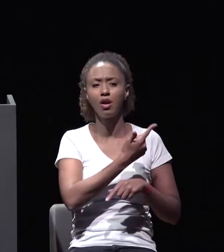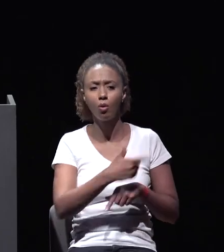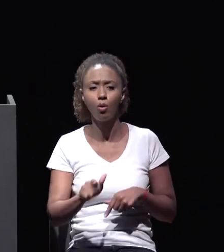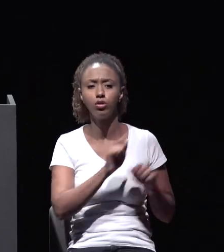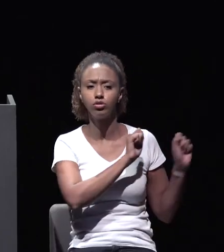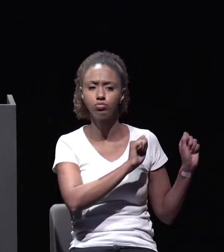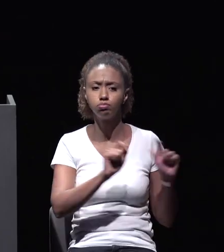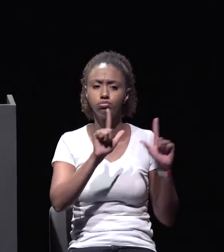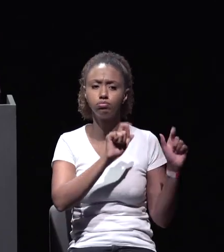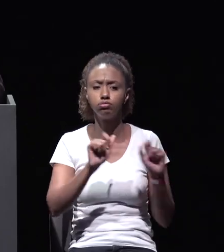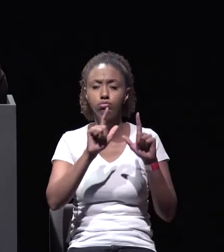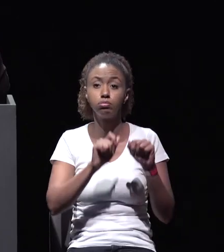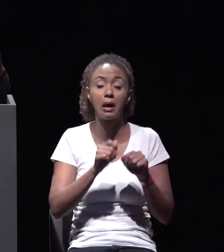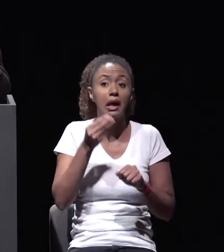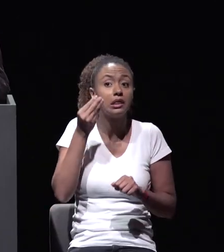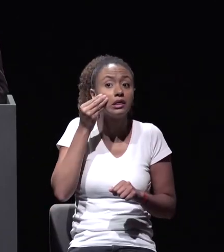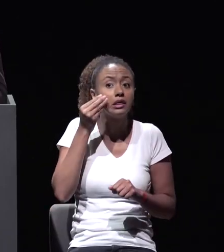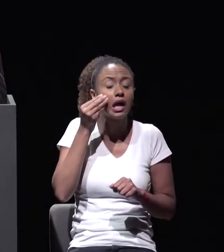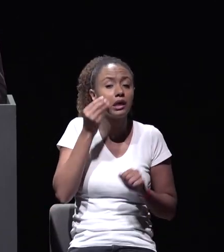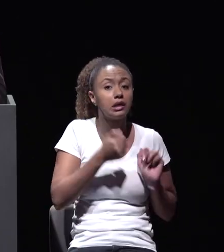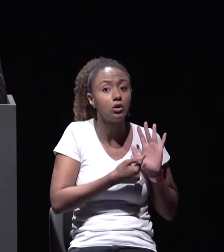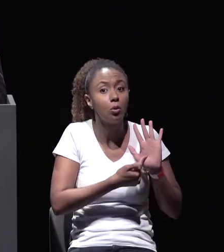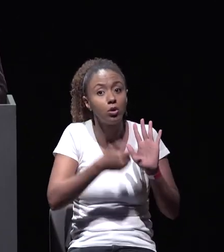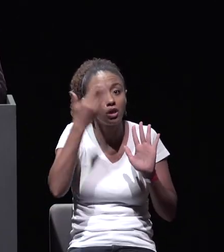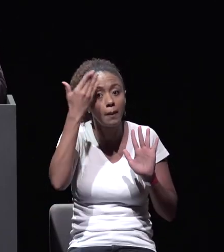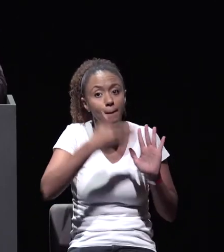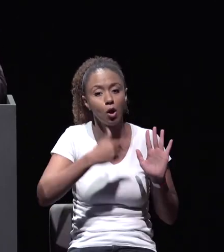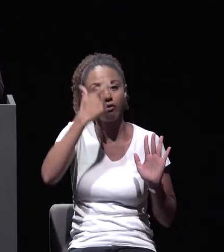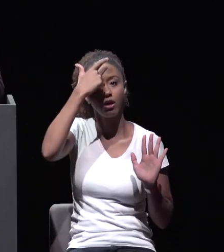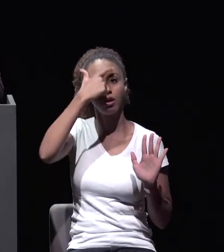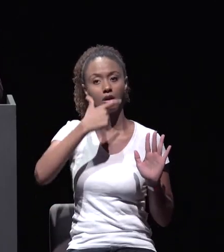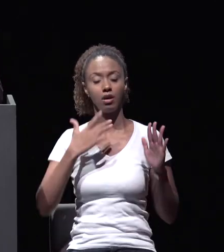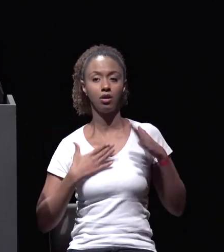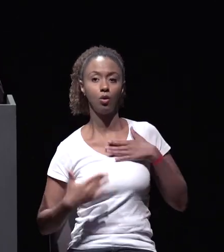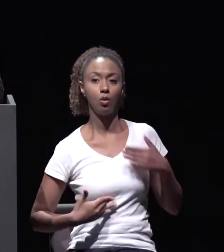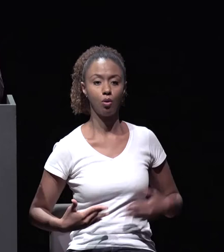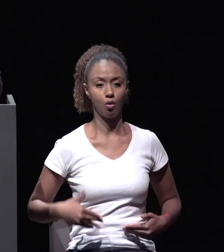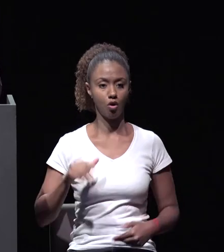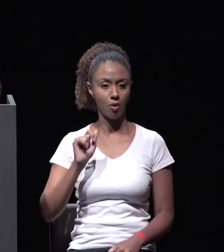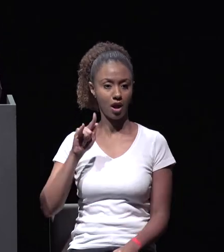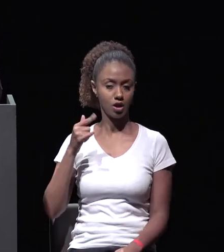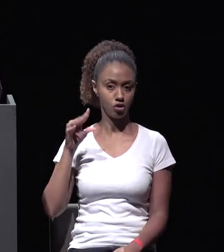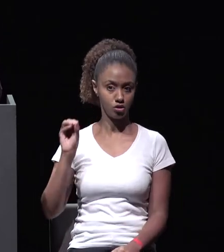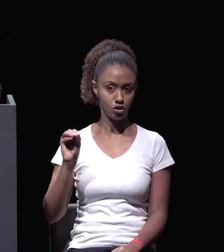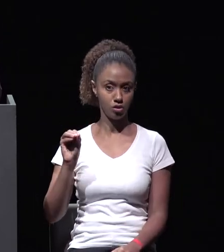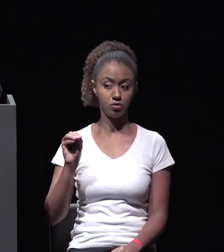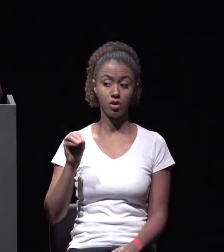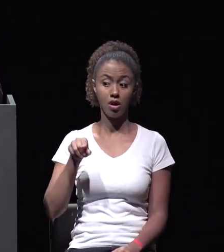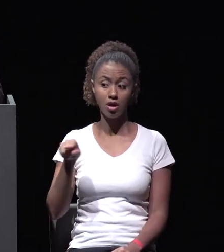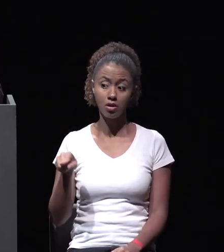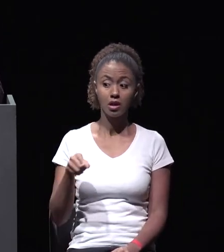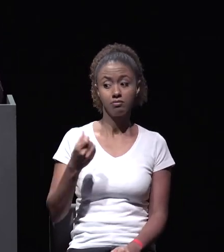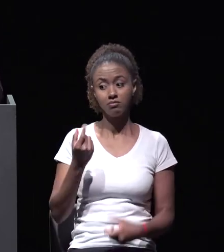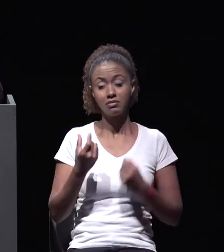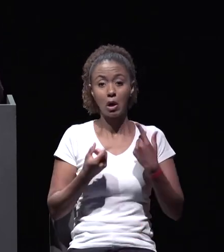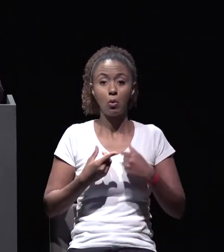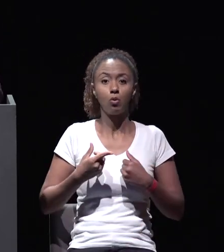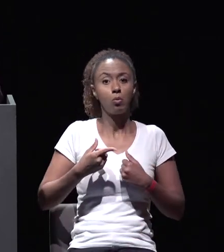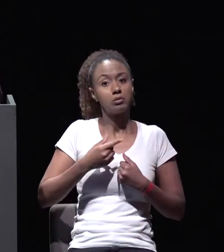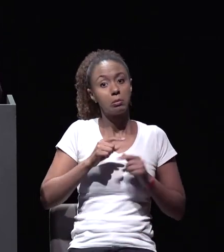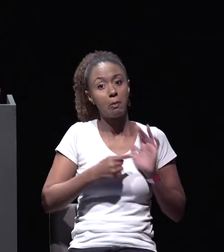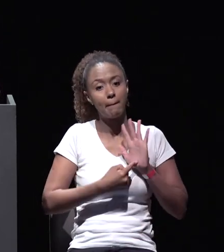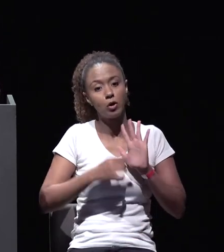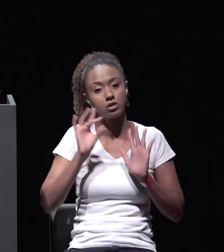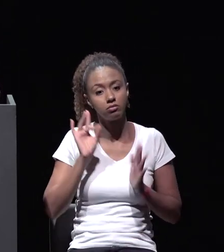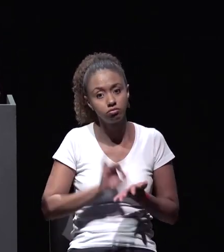aparência do aleijadinho além do retrato oficial são em geral ilustrações que apresentam para nós as suas condições físicas